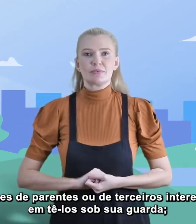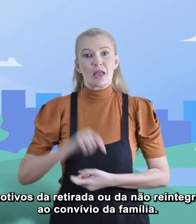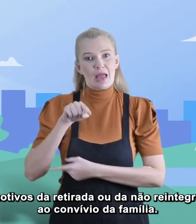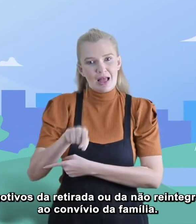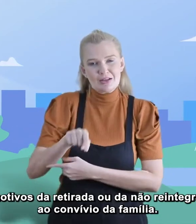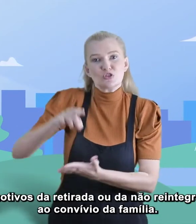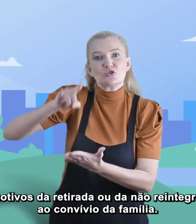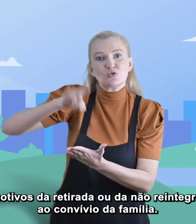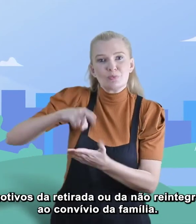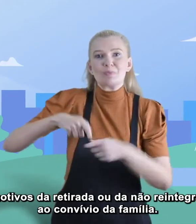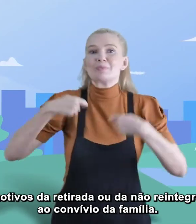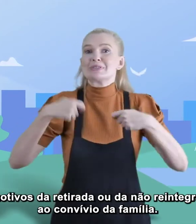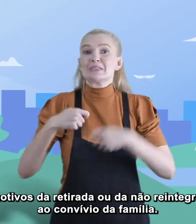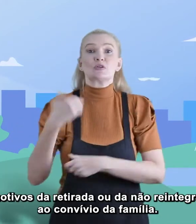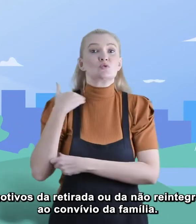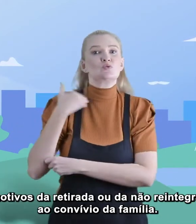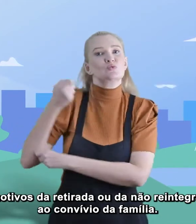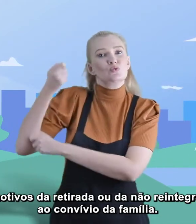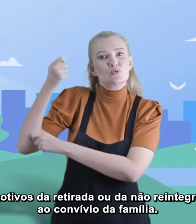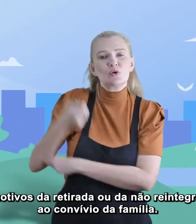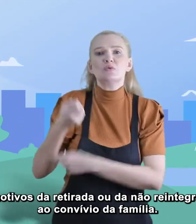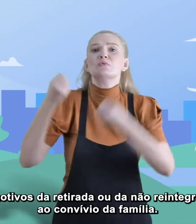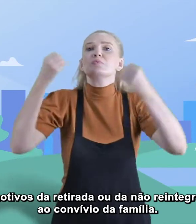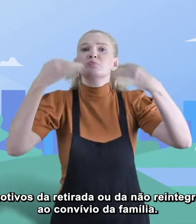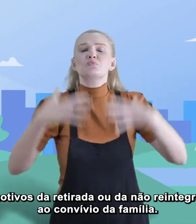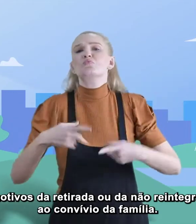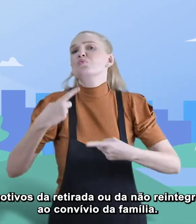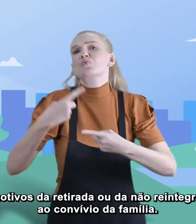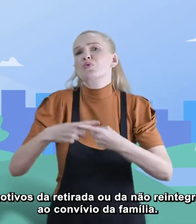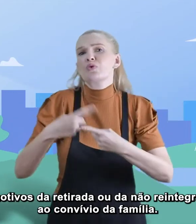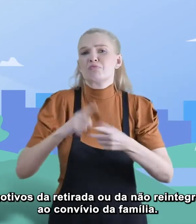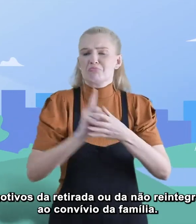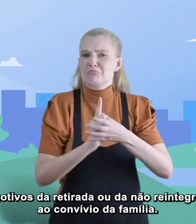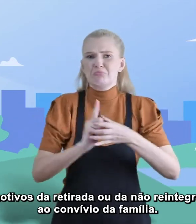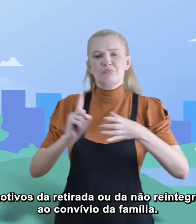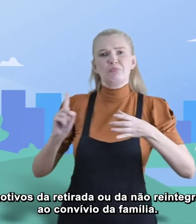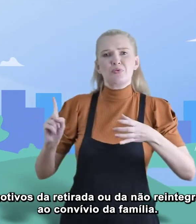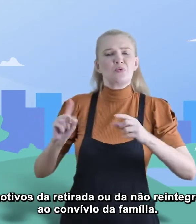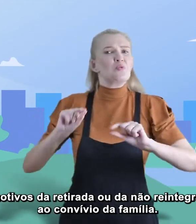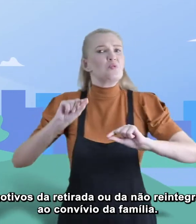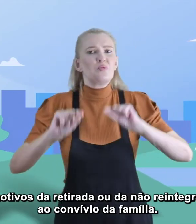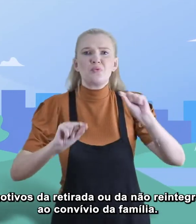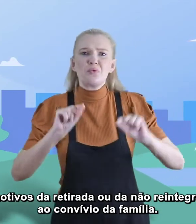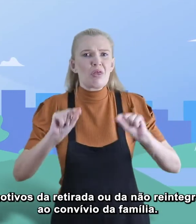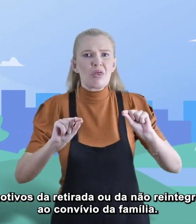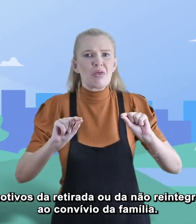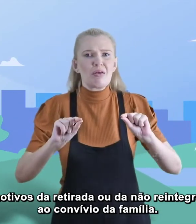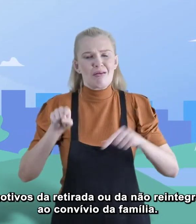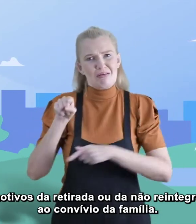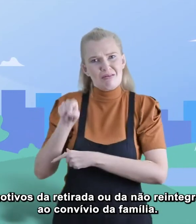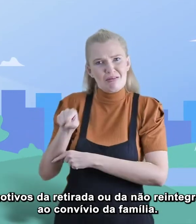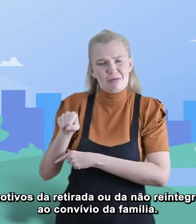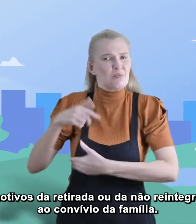Os motivos da retirada ou da não reintegração ao convívio da família.